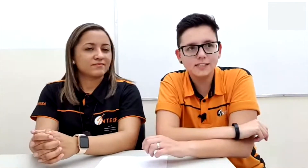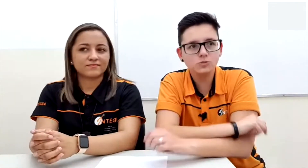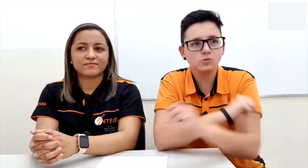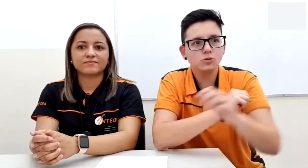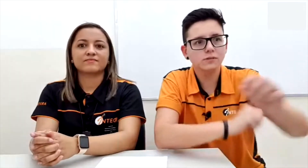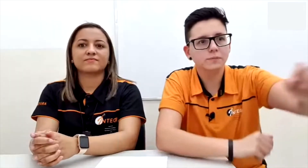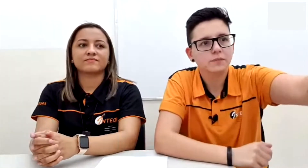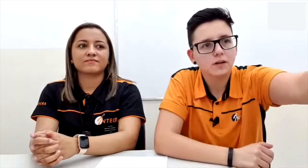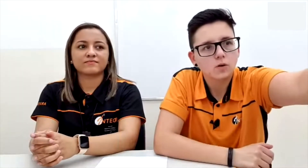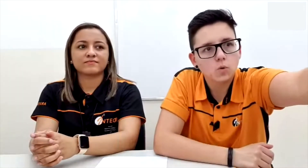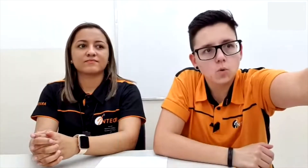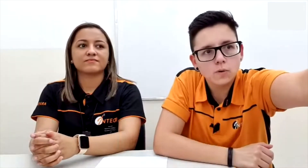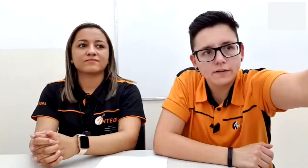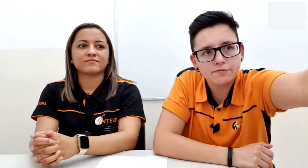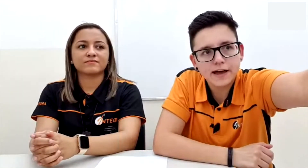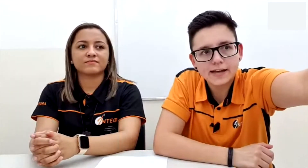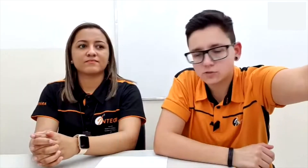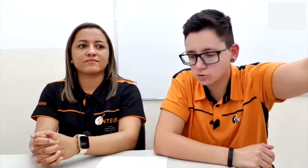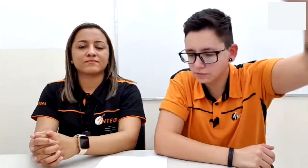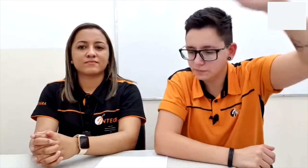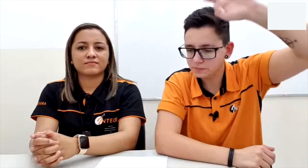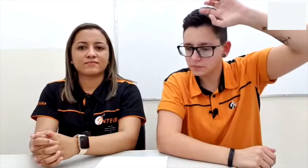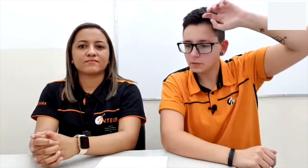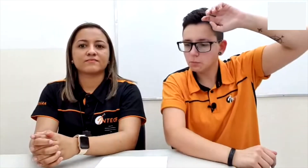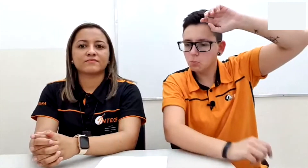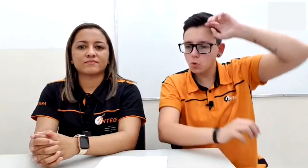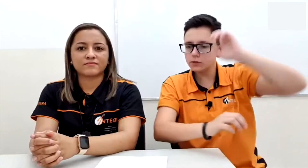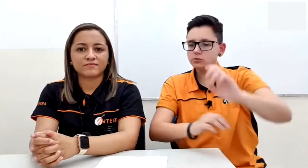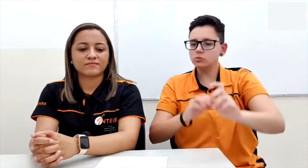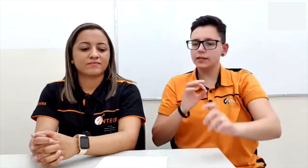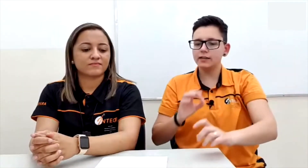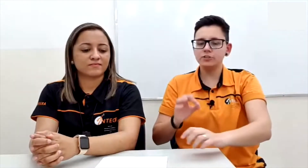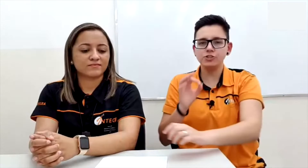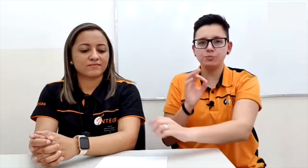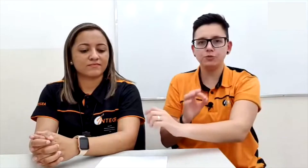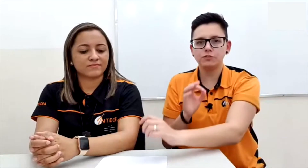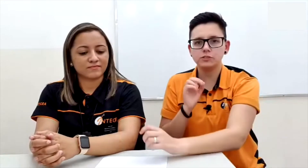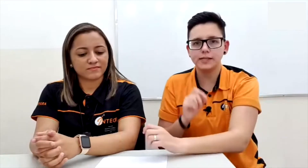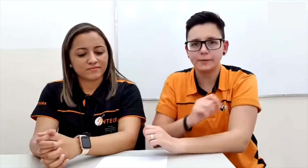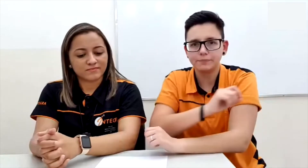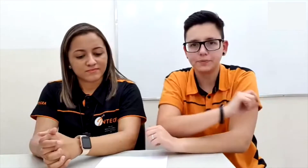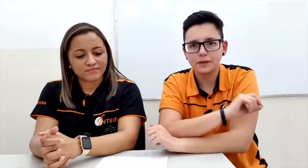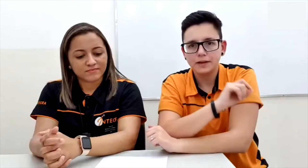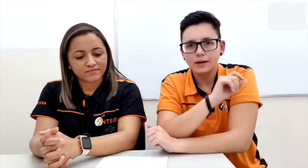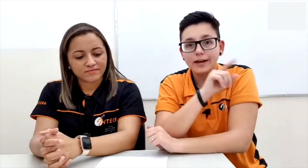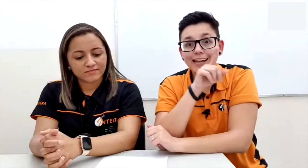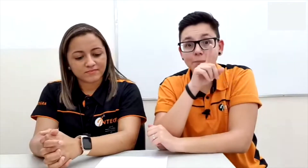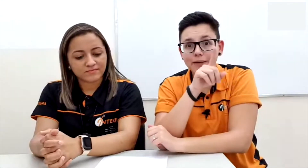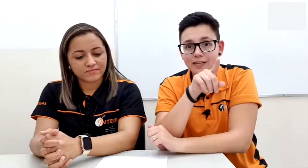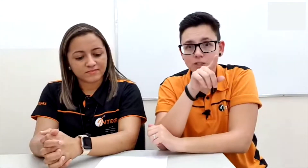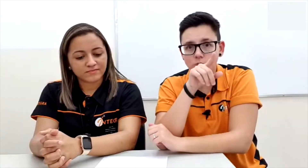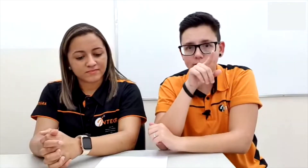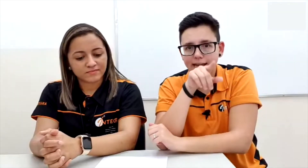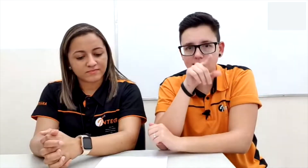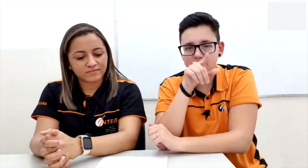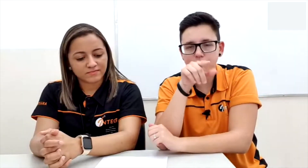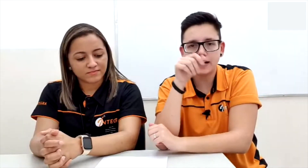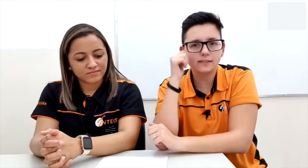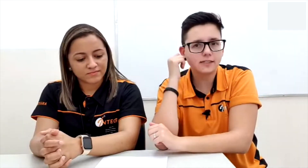sinto um afeto muito grande por você. Lembrando que essa frase que eu